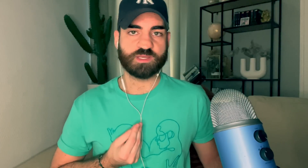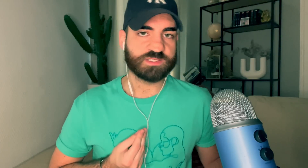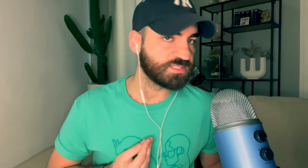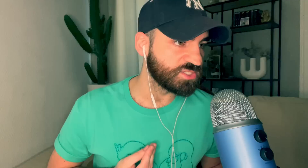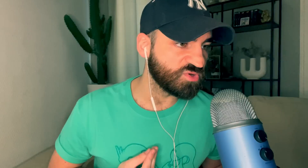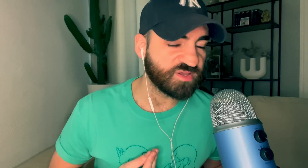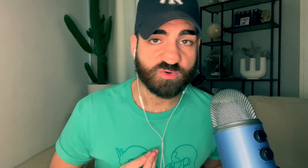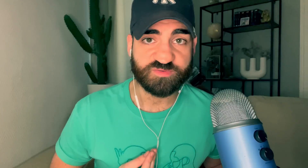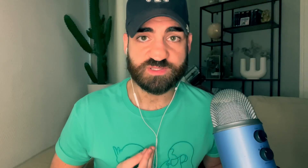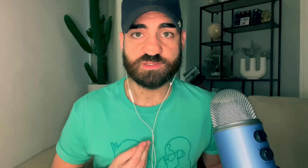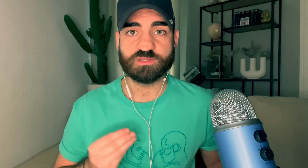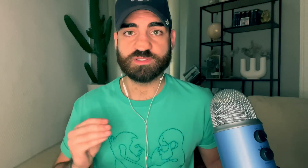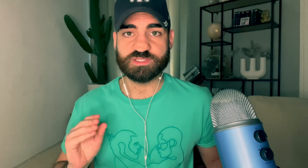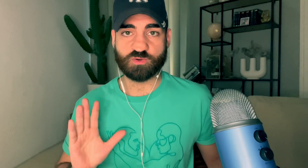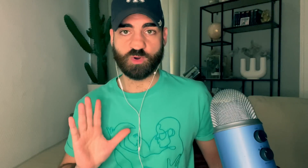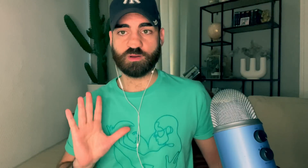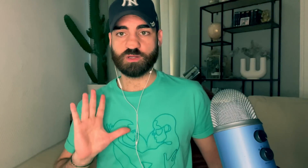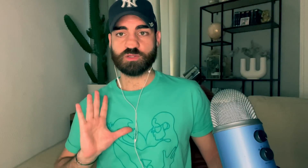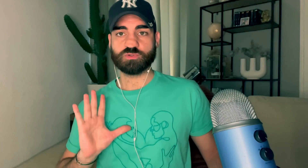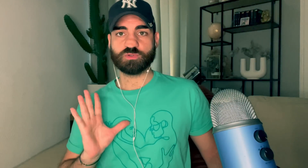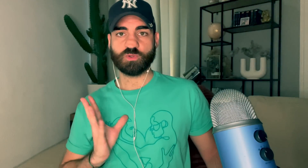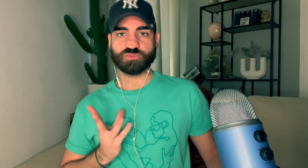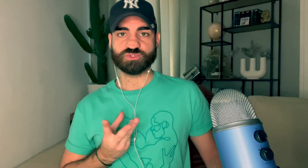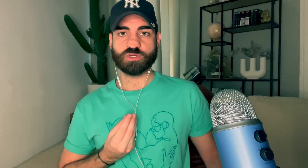Si je vais trop vite, dis-le-moi. Transgenre.